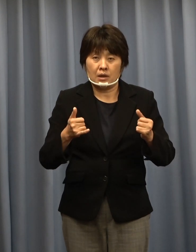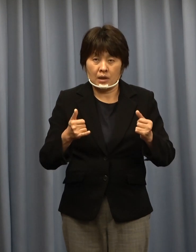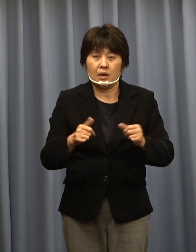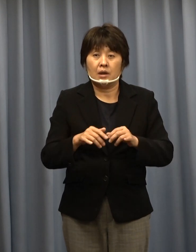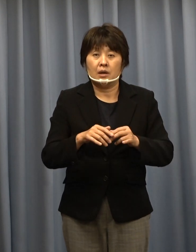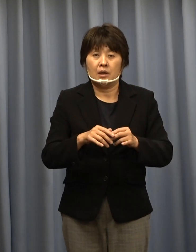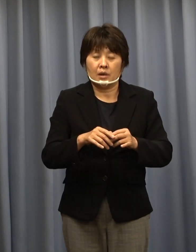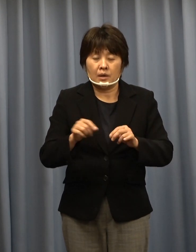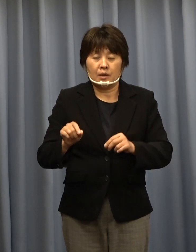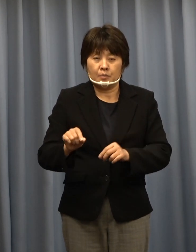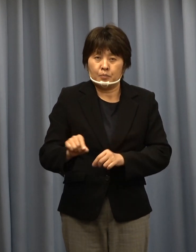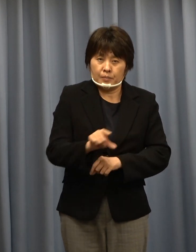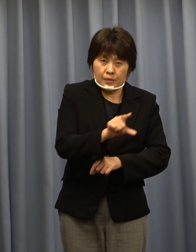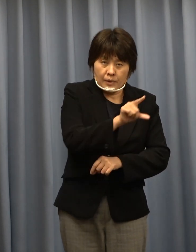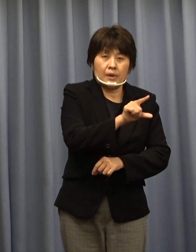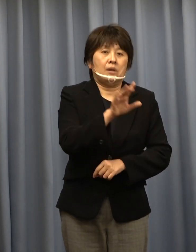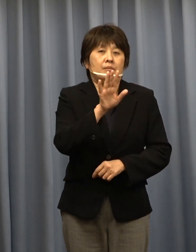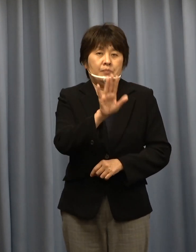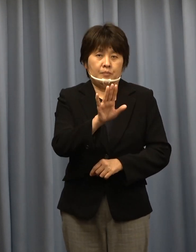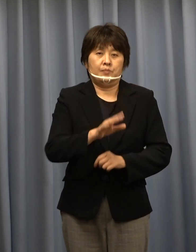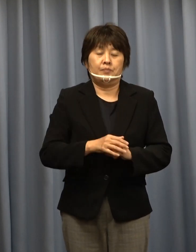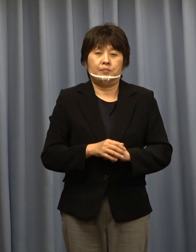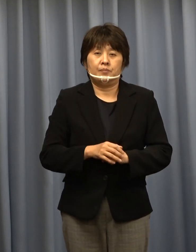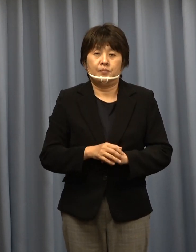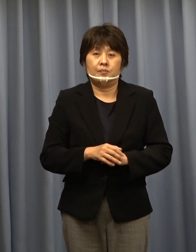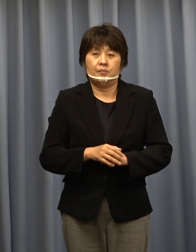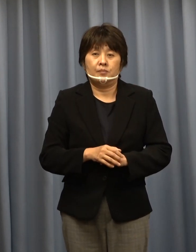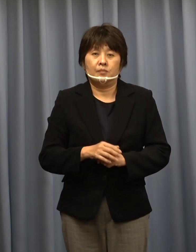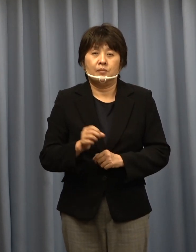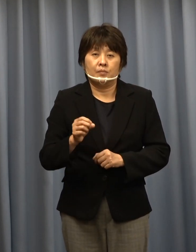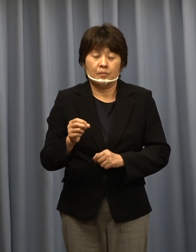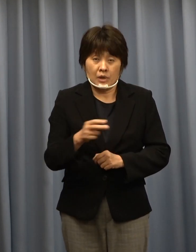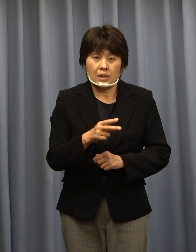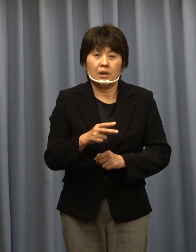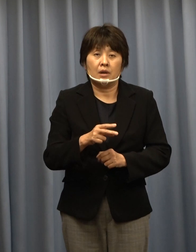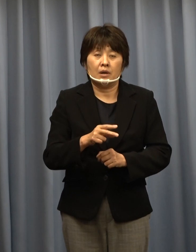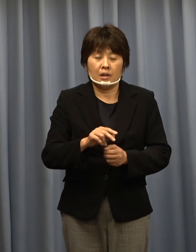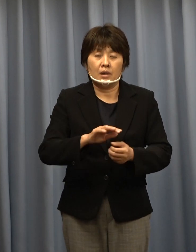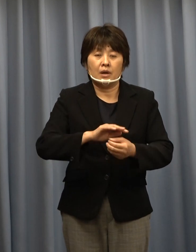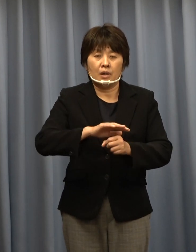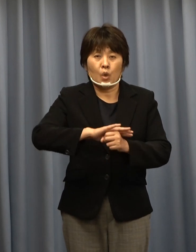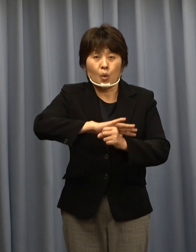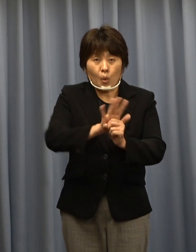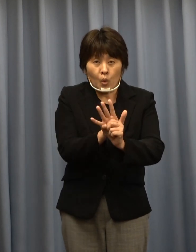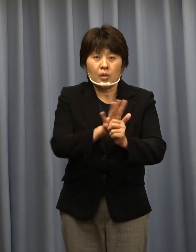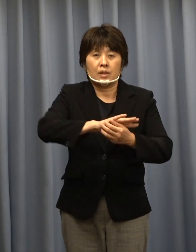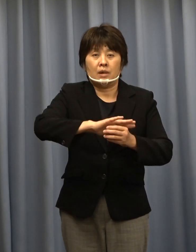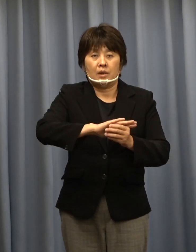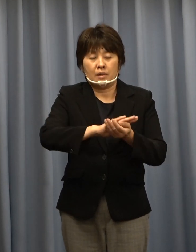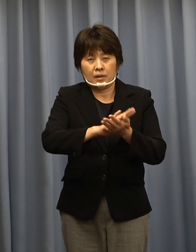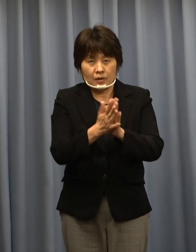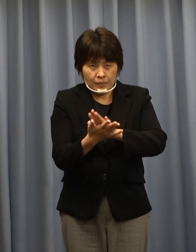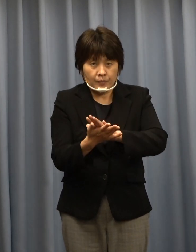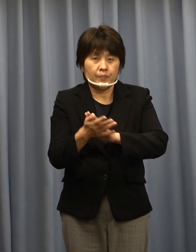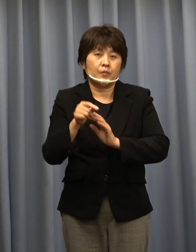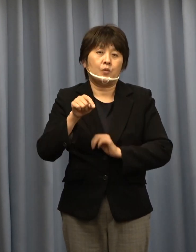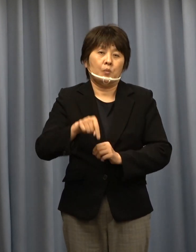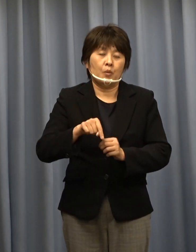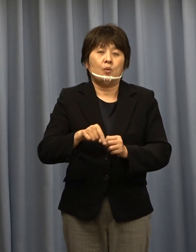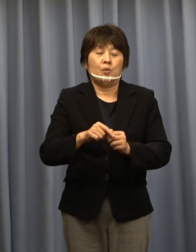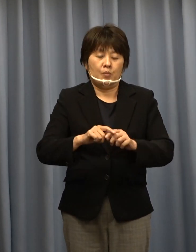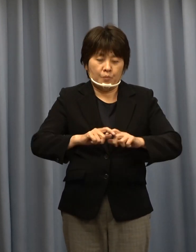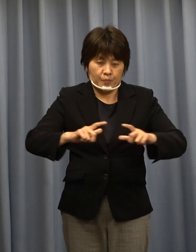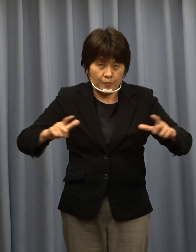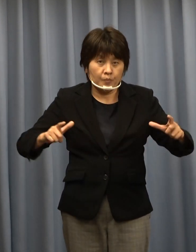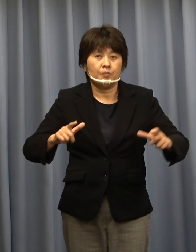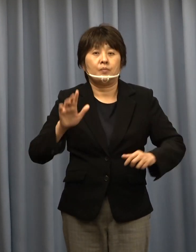全増していること、それから、変異株が置き換わり始めて多くな